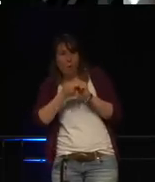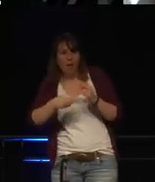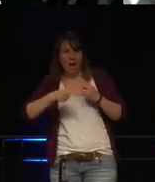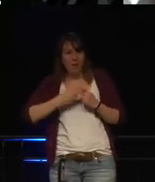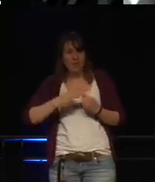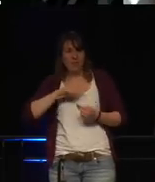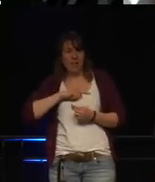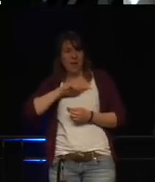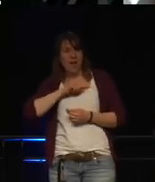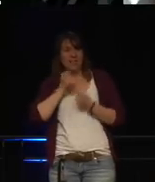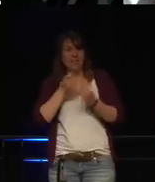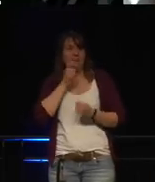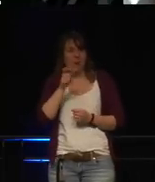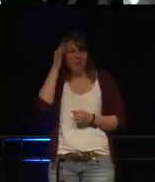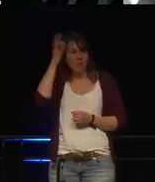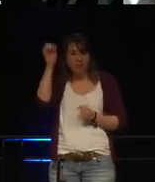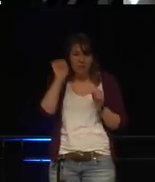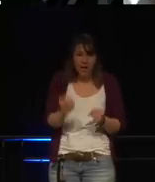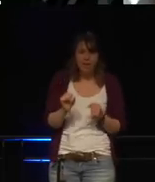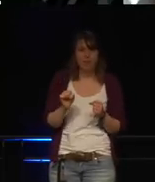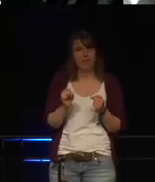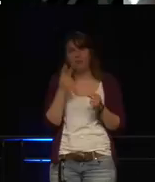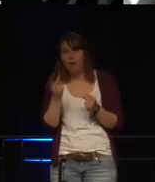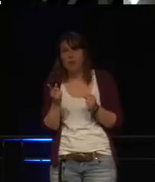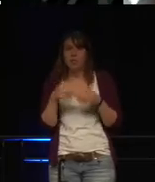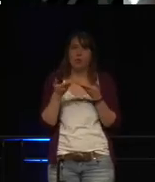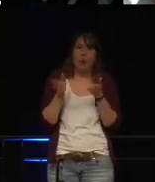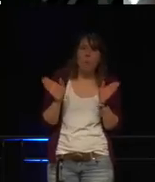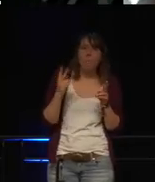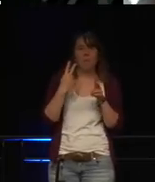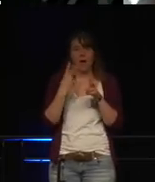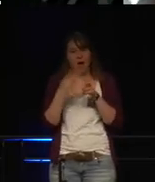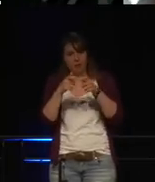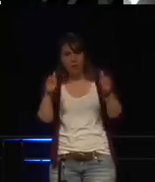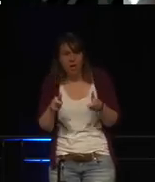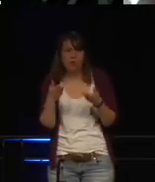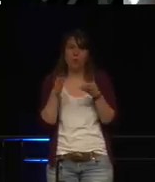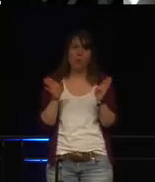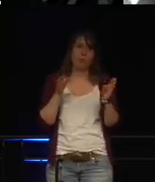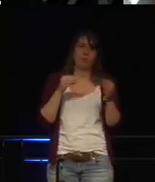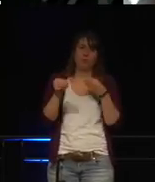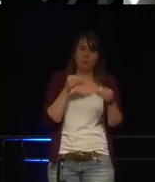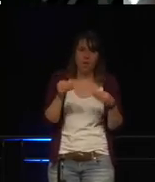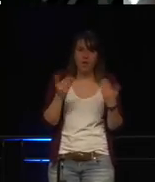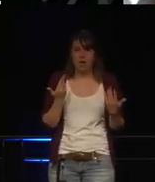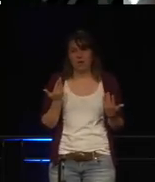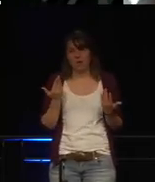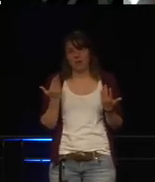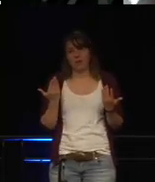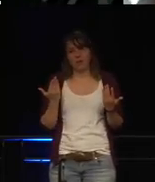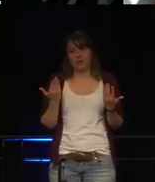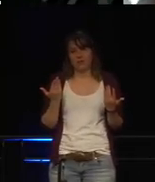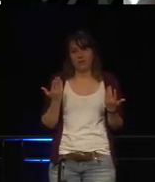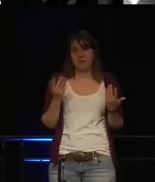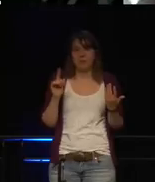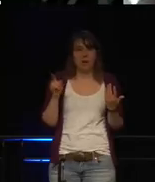sea, actualizar y usar redes separadas para el IoT y usar